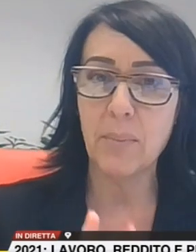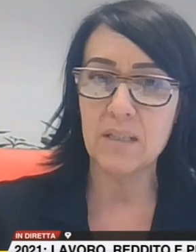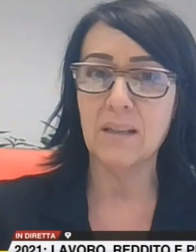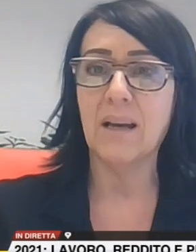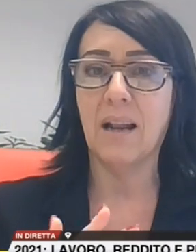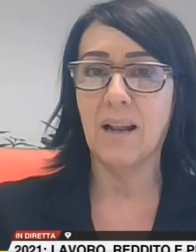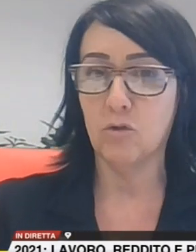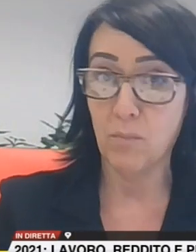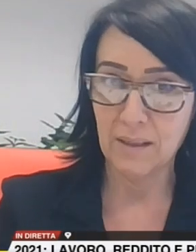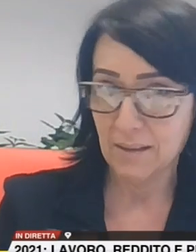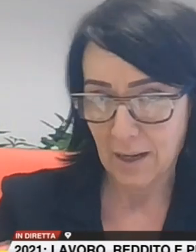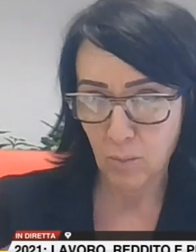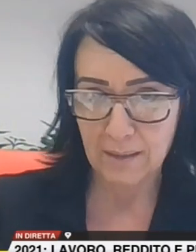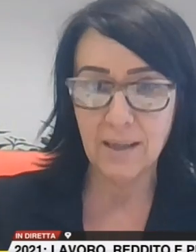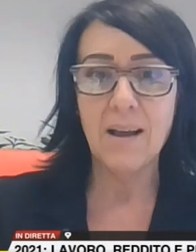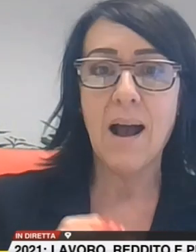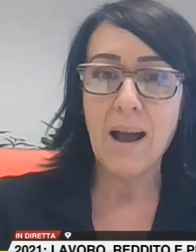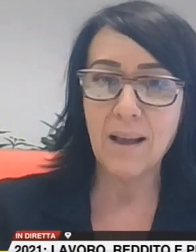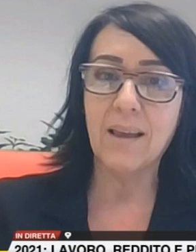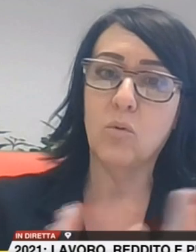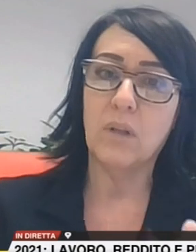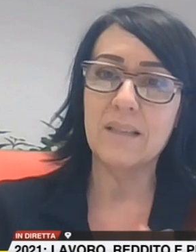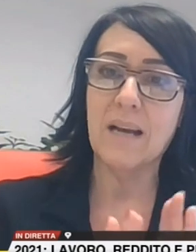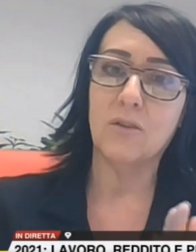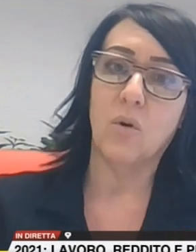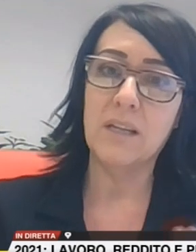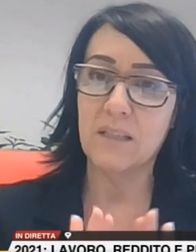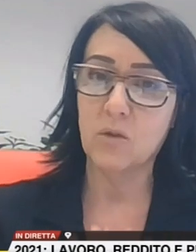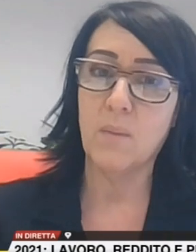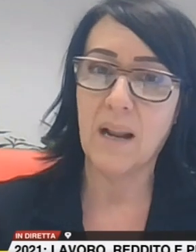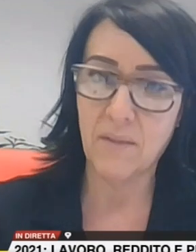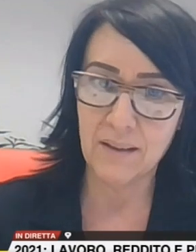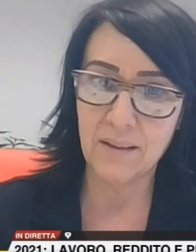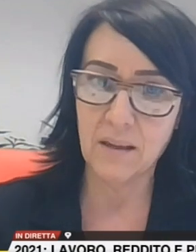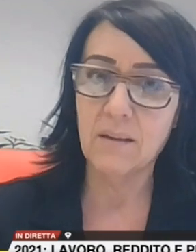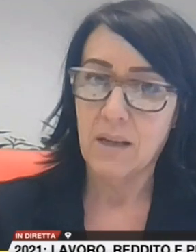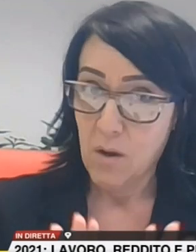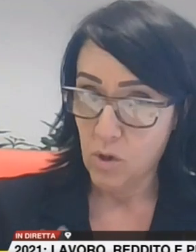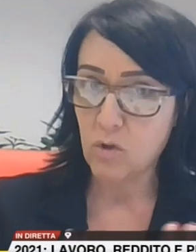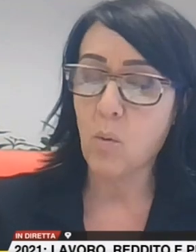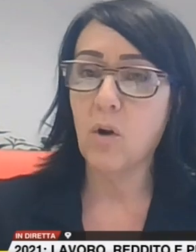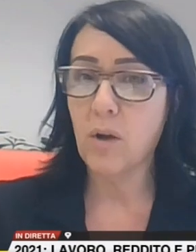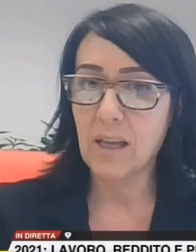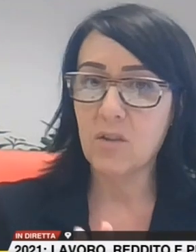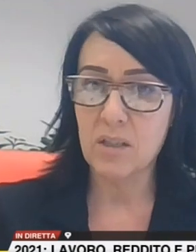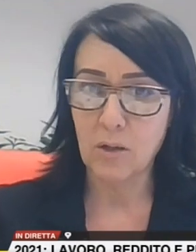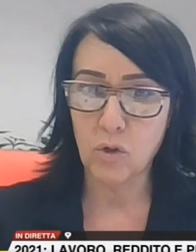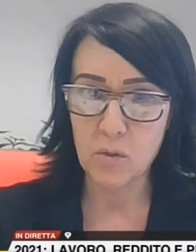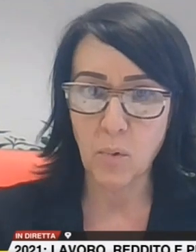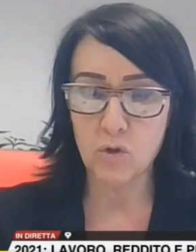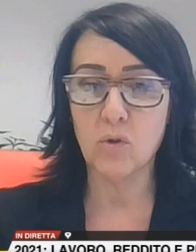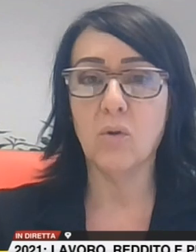possibile presentare la domanda anche utilizzando l'ISE 2020. Questo è quello che ci è